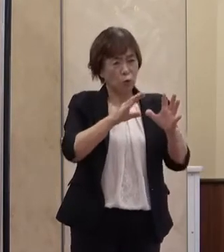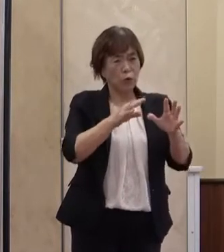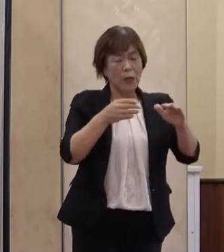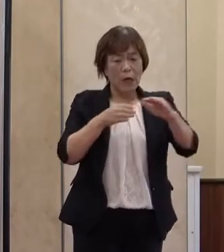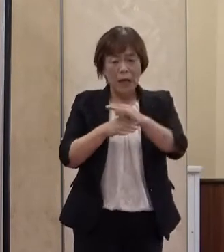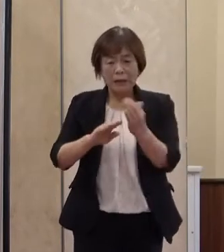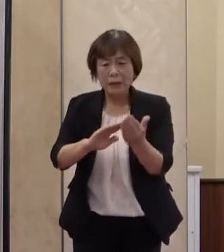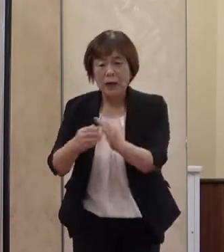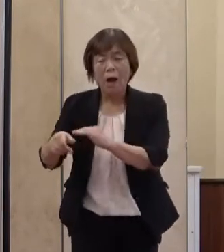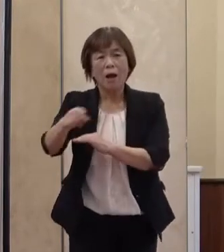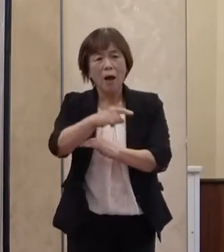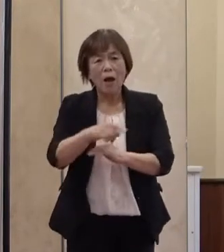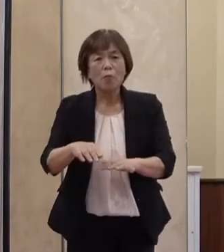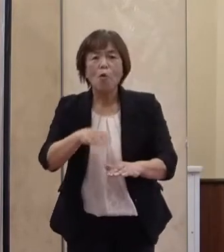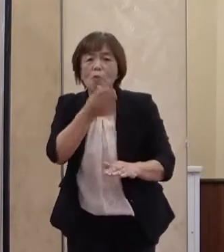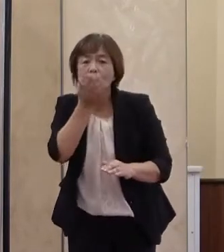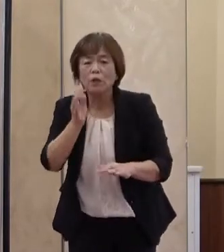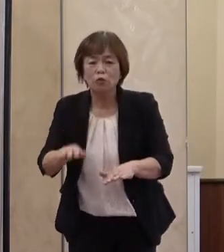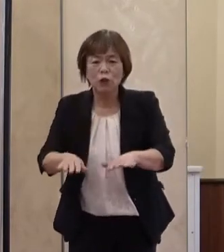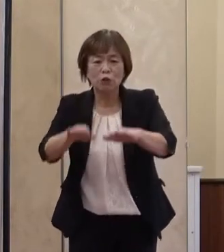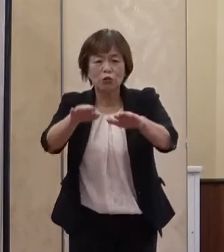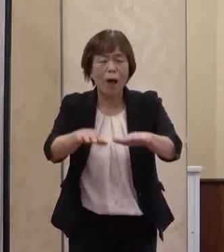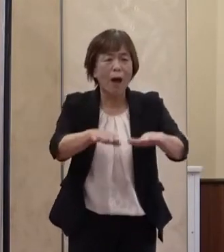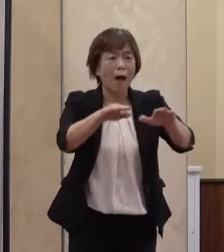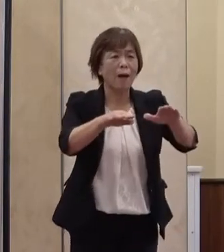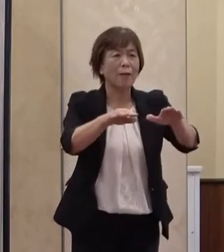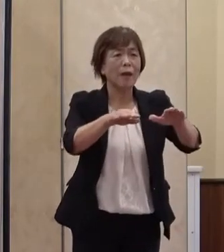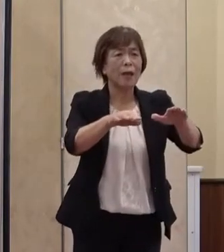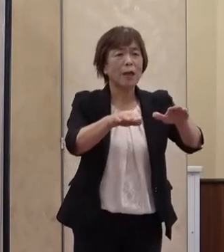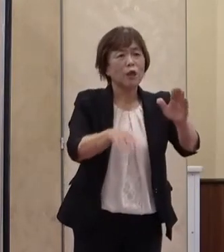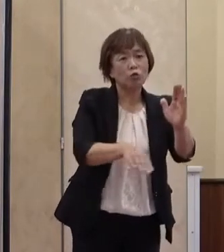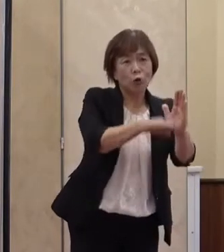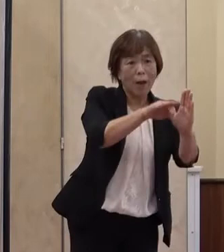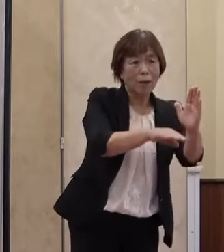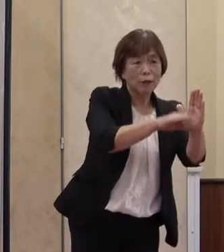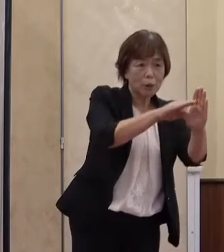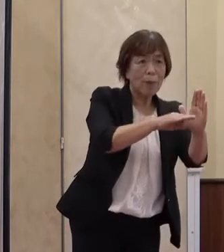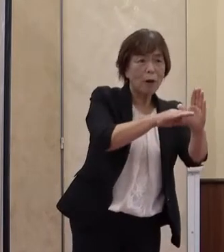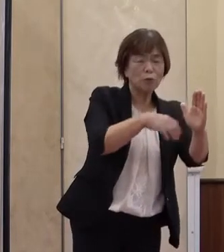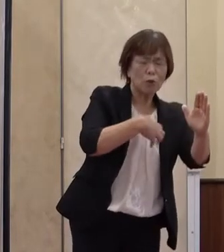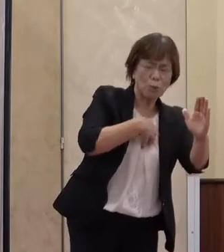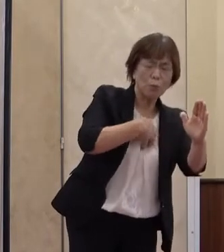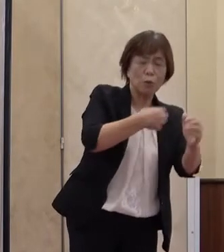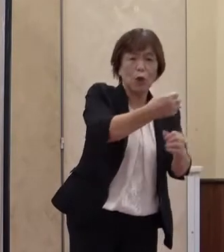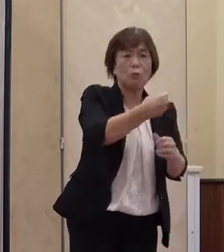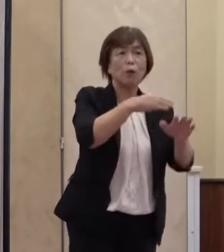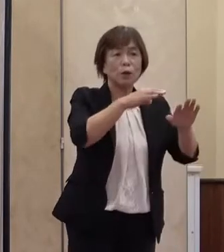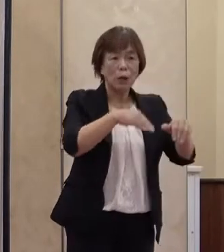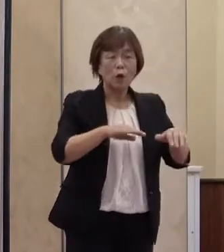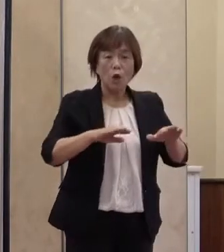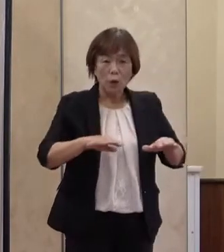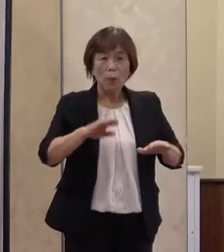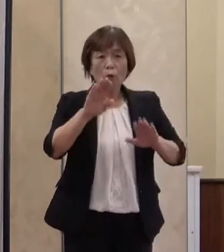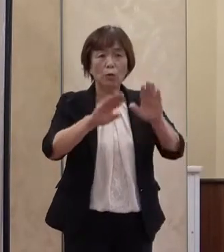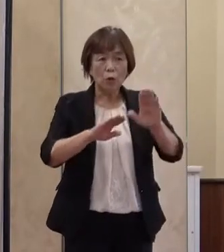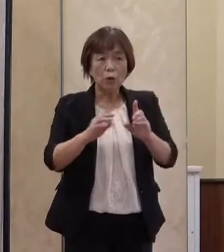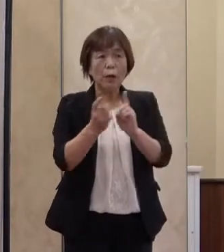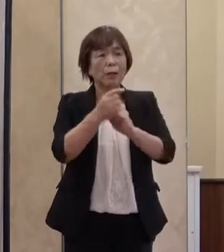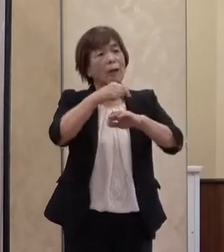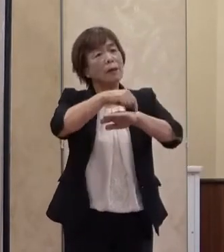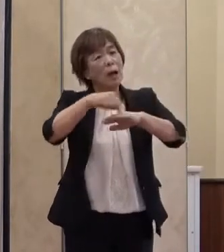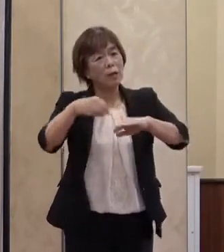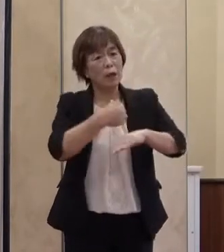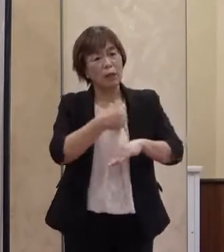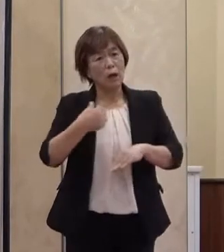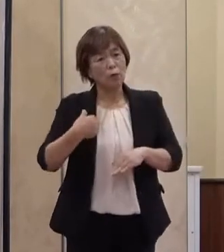とんど水に浸かってしまうというリスクをおっしゃってるんですが、この対策は十分だというふうにお考えになってるんでしょうか。2点お願